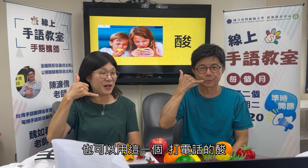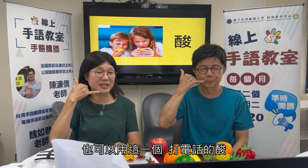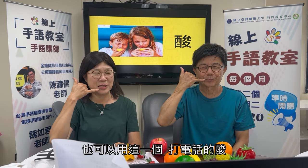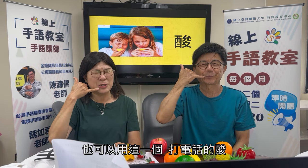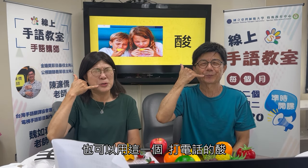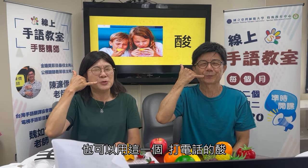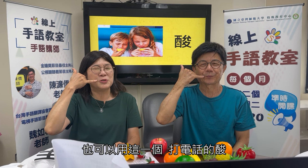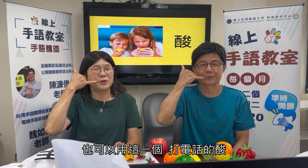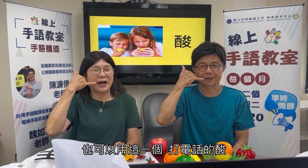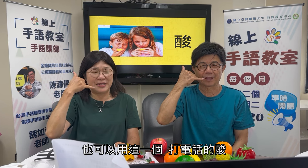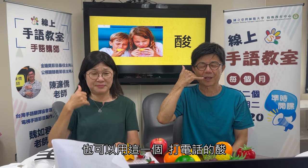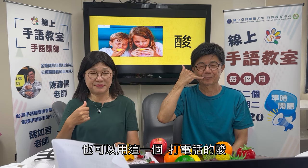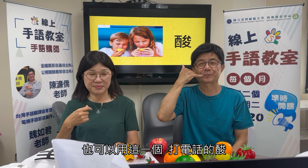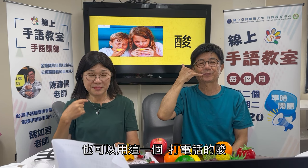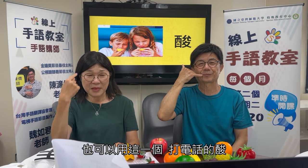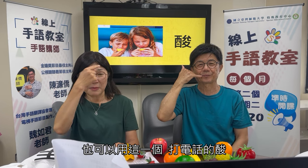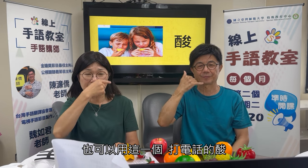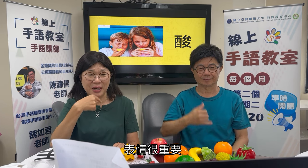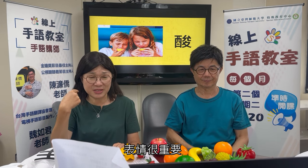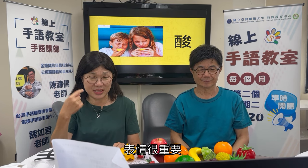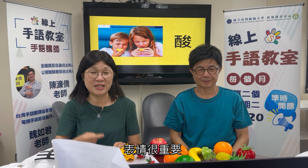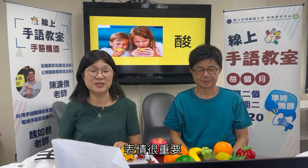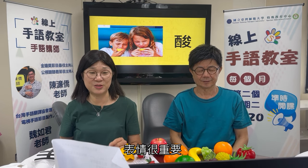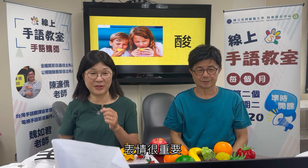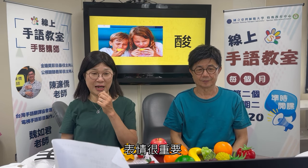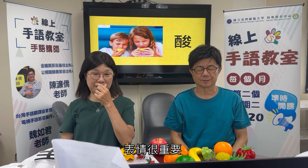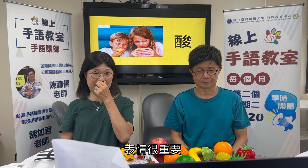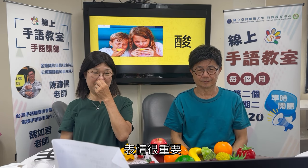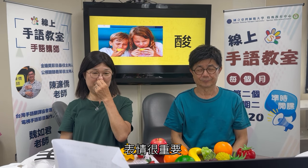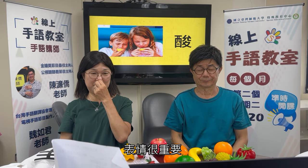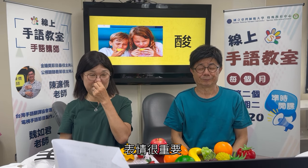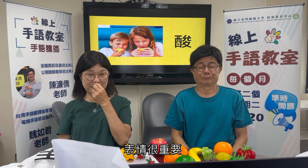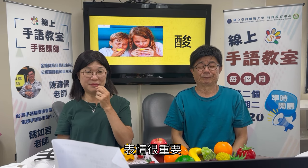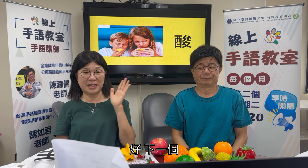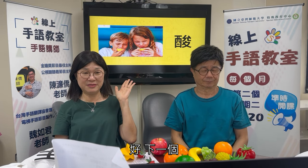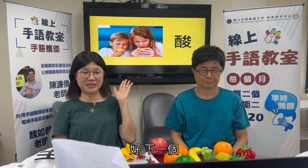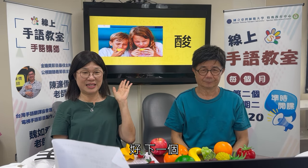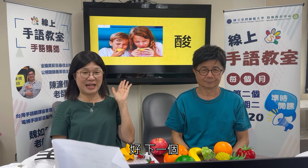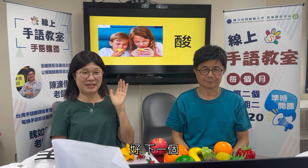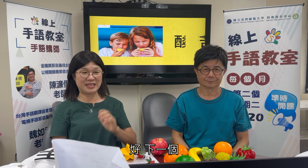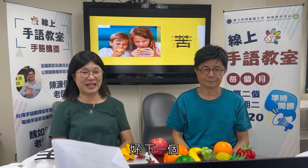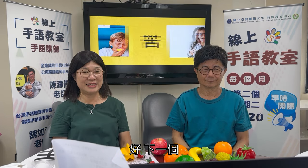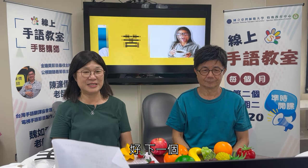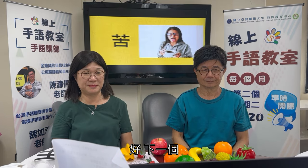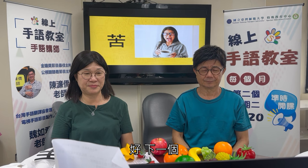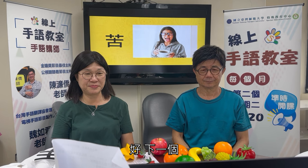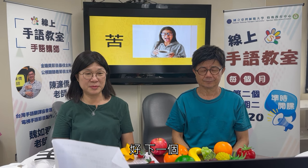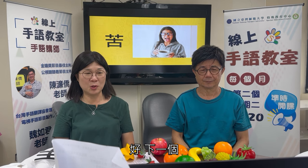的酸，表情很重要。好，下一个